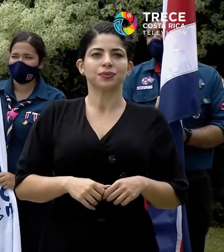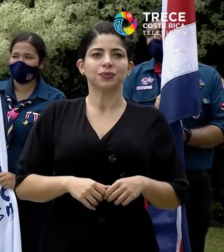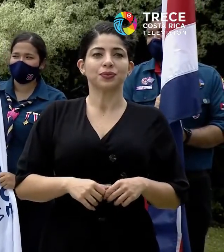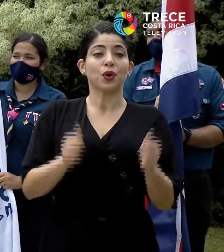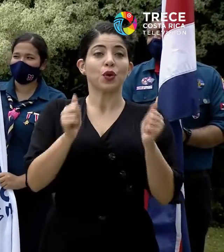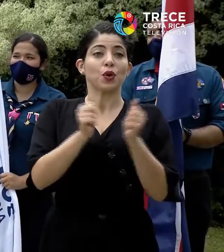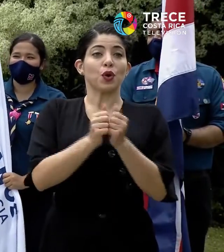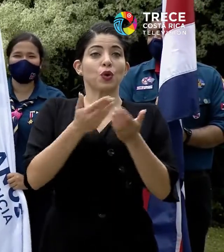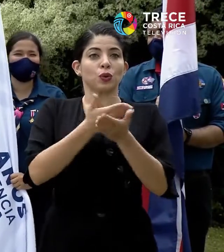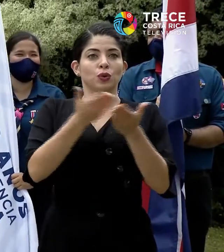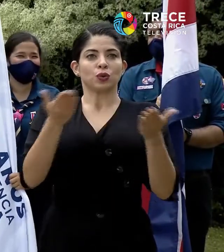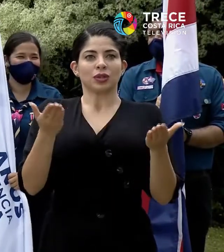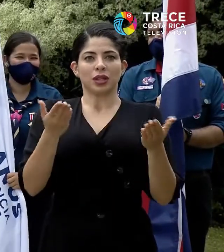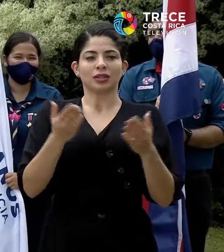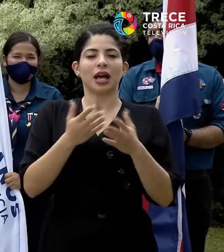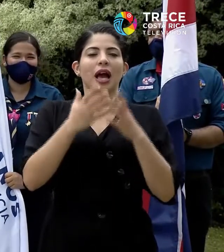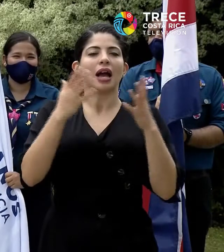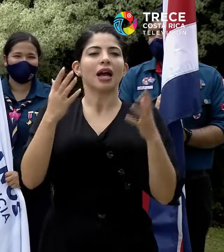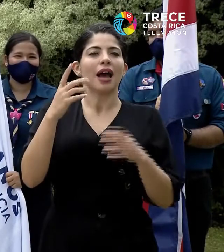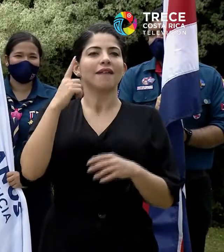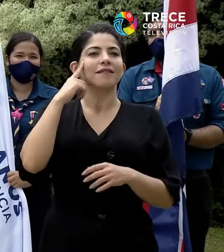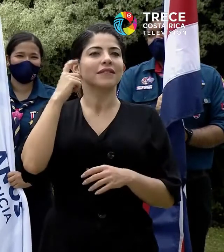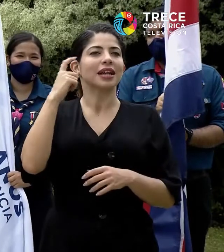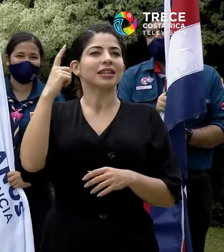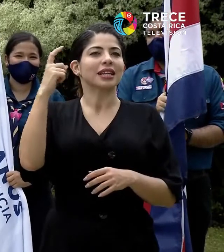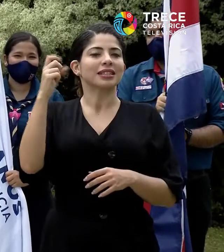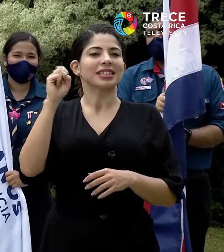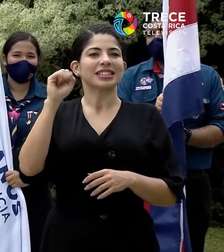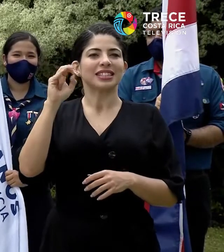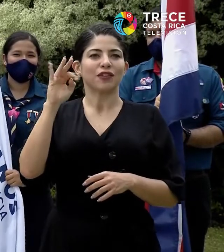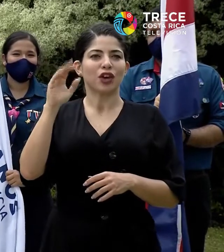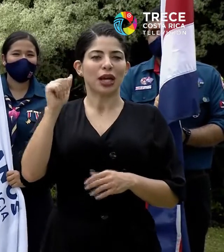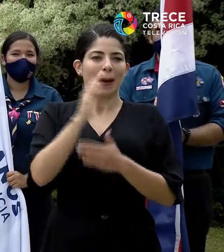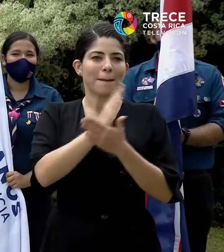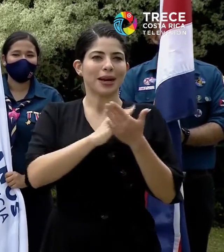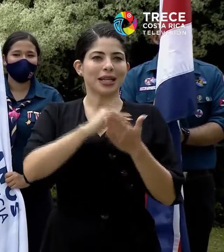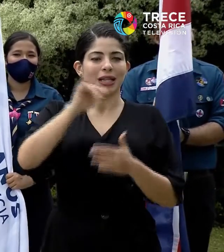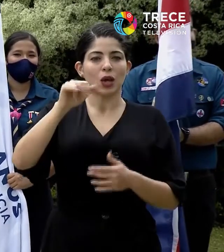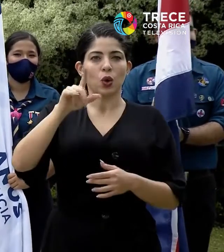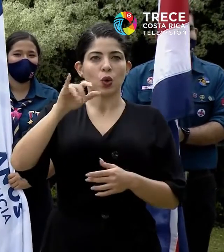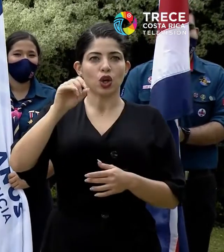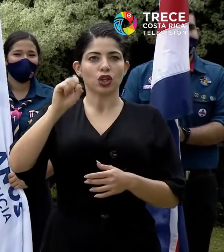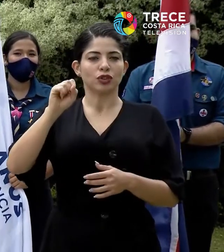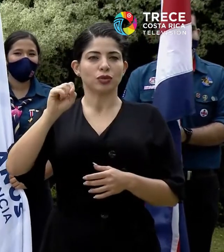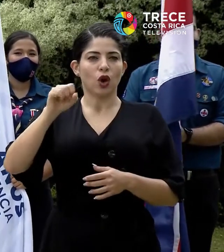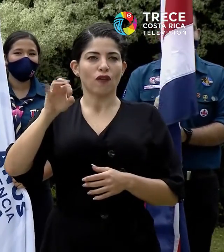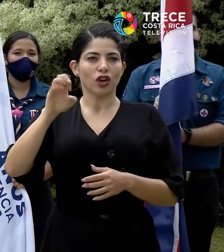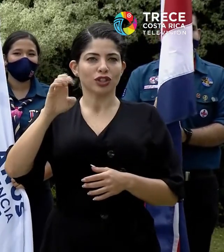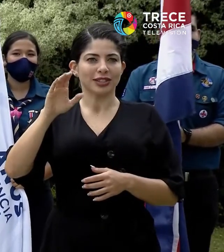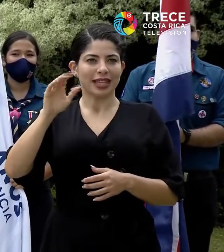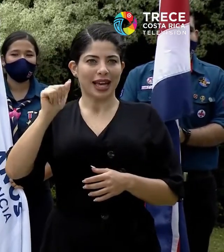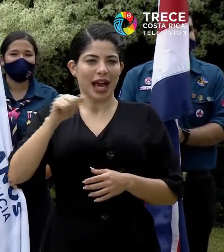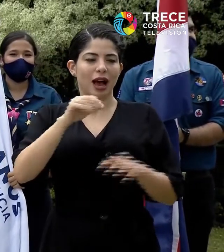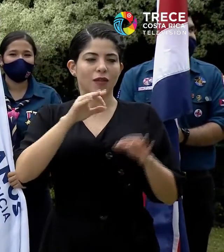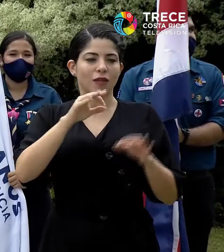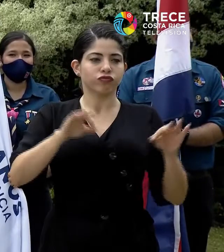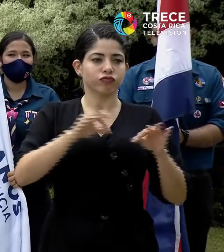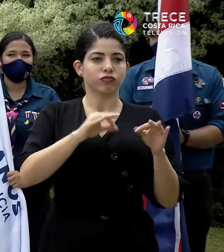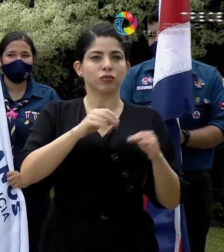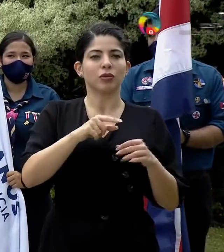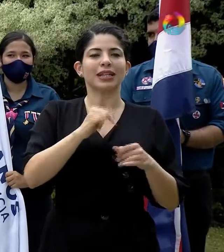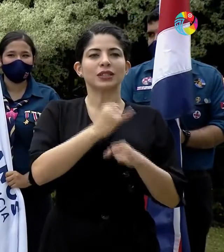Con ustedes, Gran Fantasía Sinfónica de Julio Fonseca, a cargo de la Banda Sinfónica Juvenil del Instituto Nacional de la